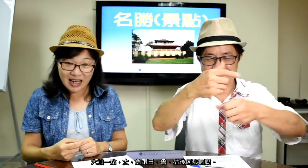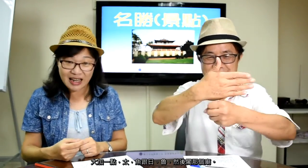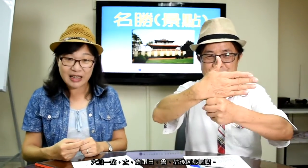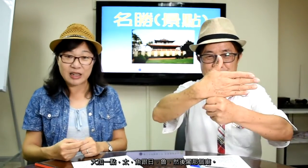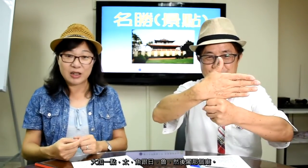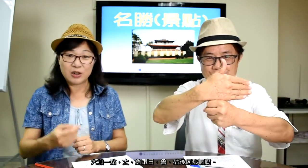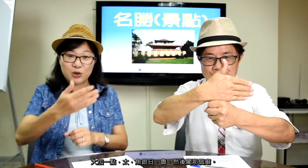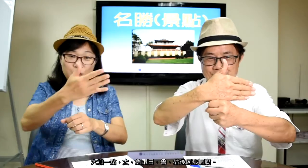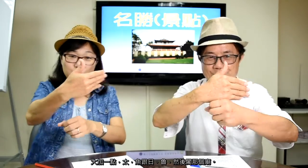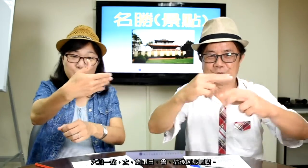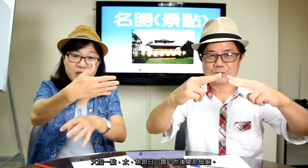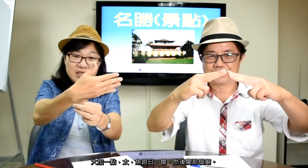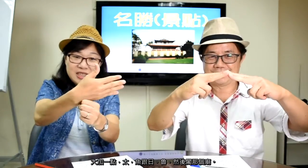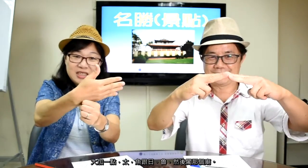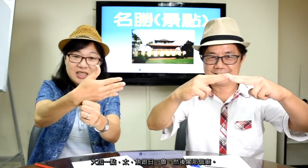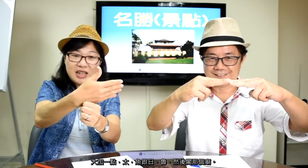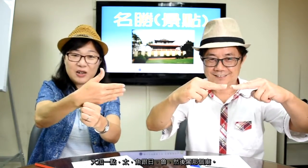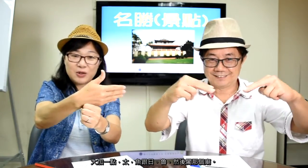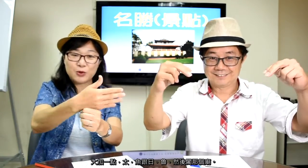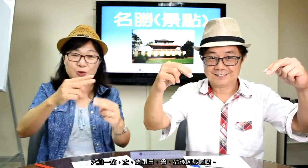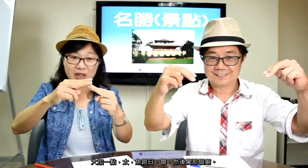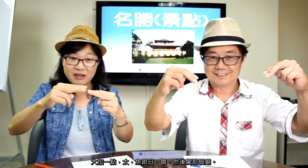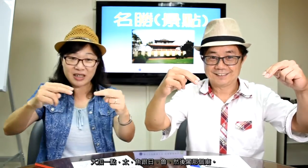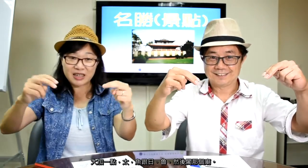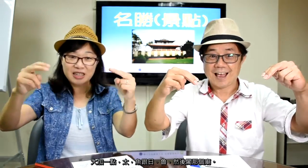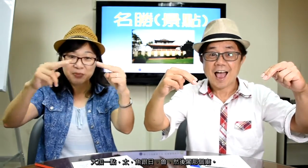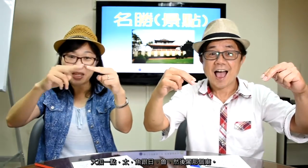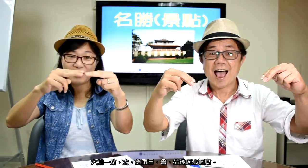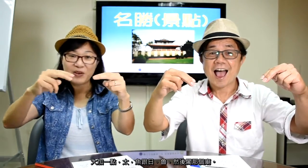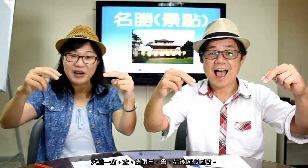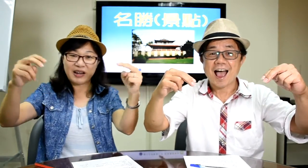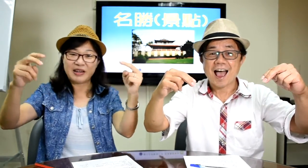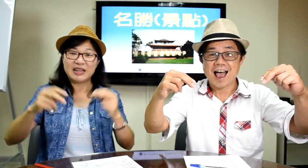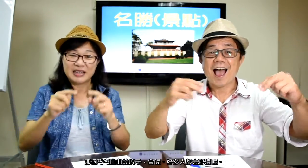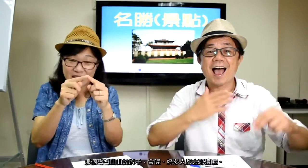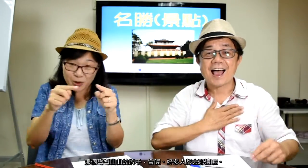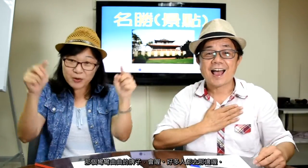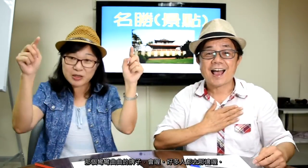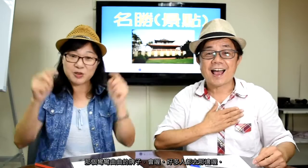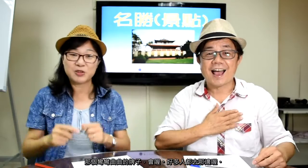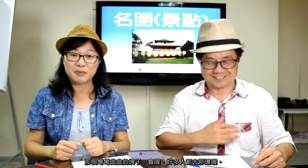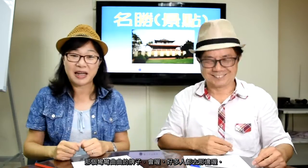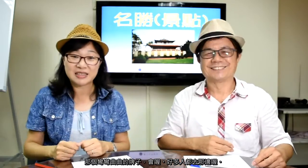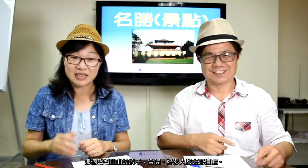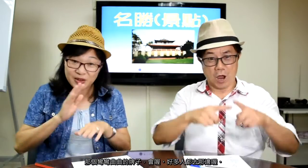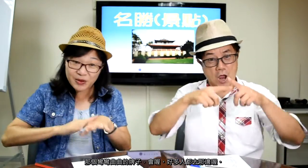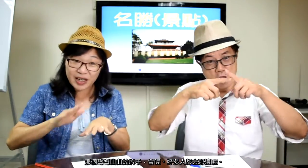太鱼跟日哈鲁，然后格那个庙，那个弯弯曲曲的牌子会哈、